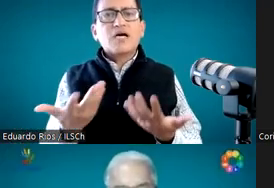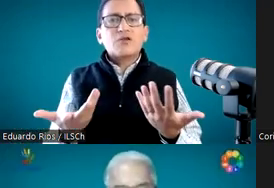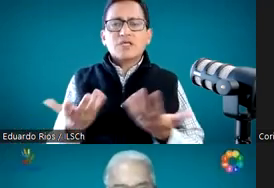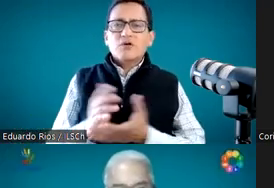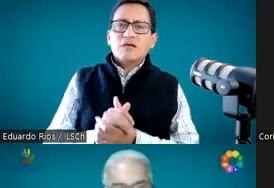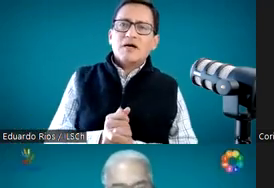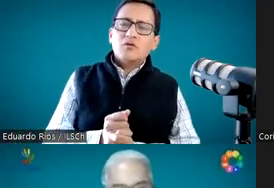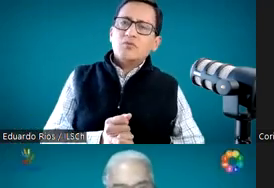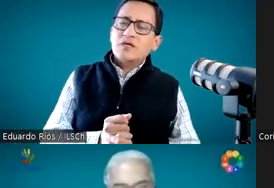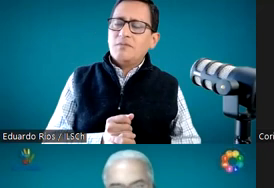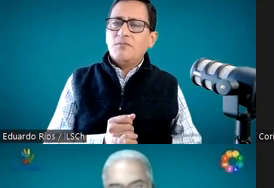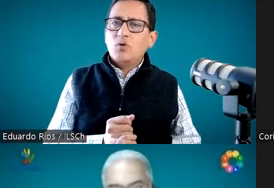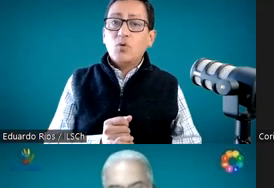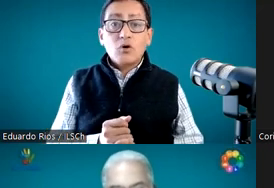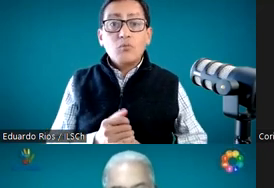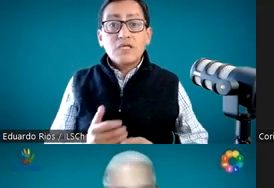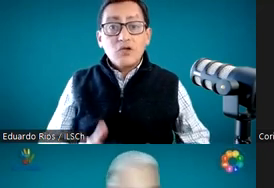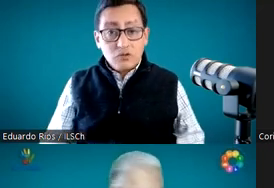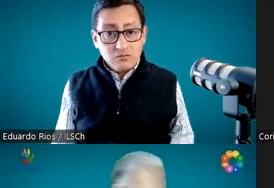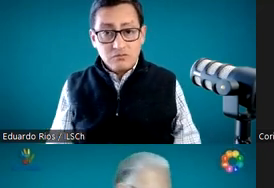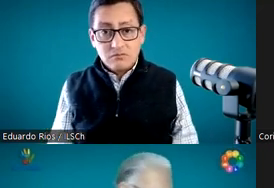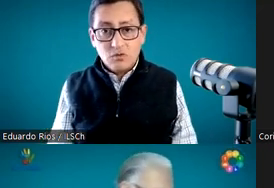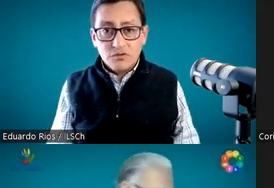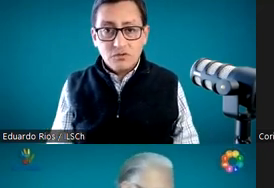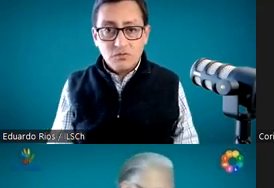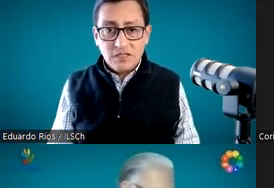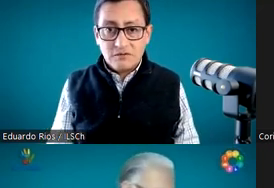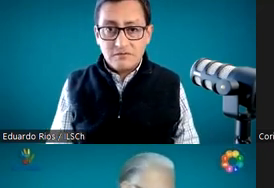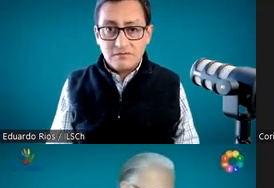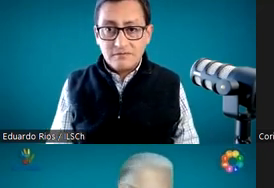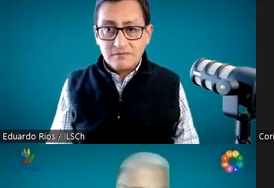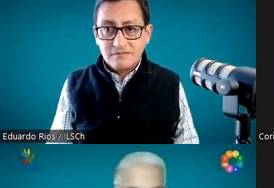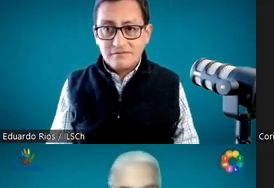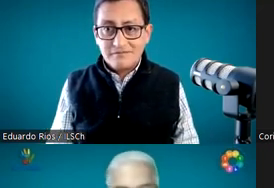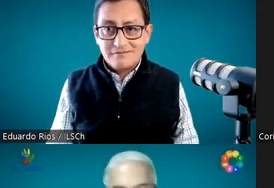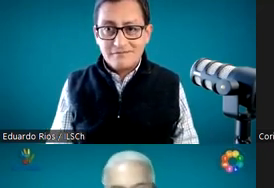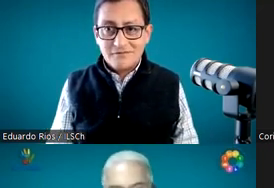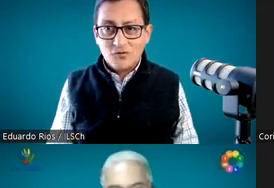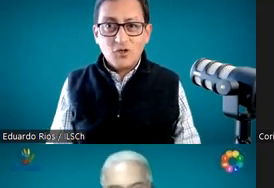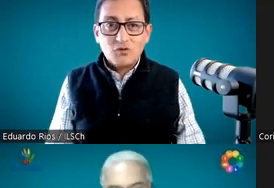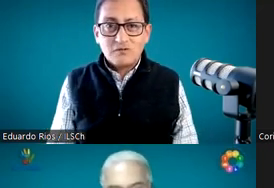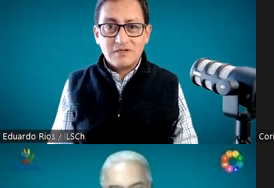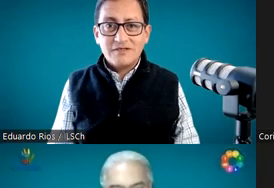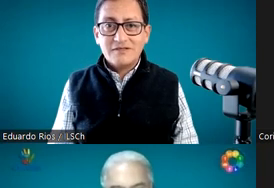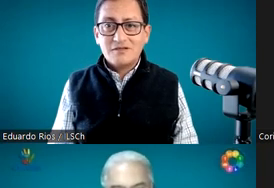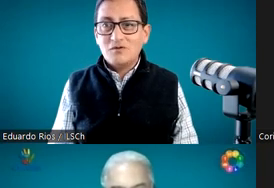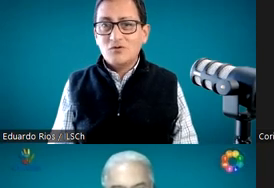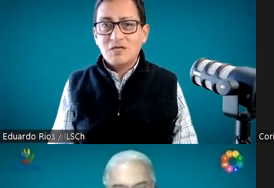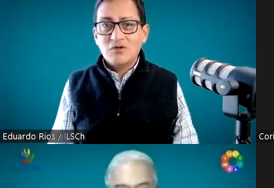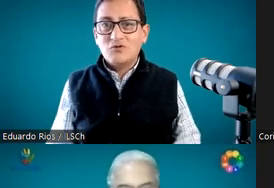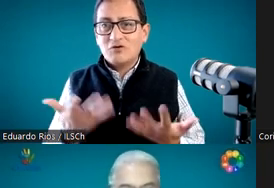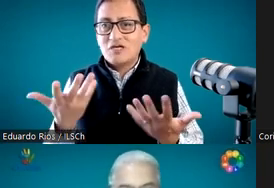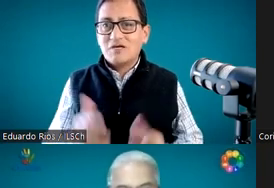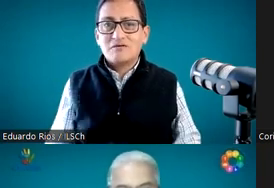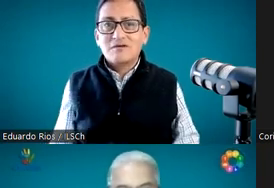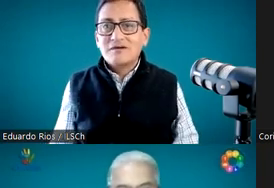que dibujar entonces con nuestras manos, por ejemplo, un computador, ¿cómo es un computador? Un notebook, a ver, ¿cómo lo